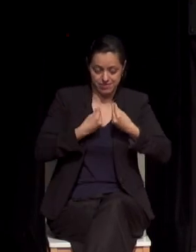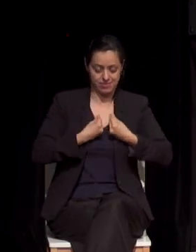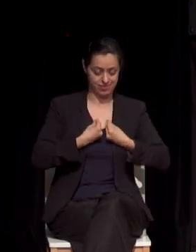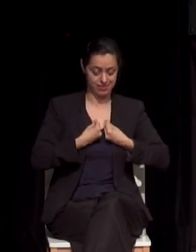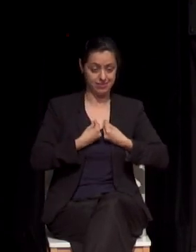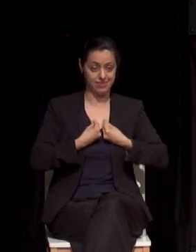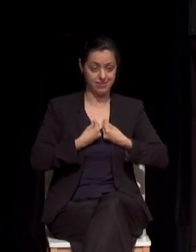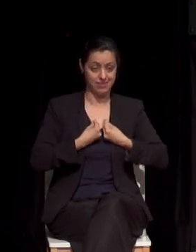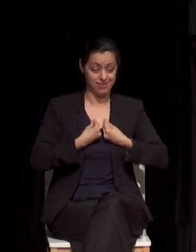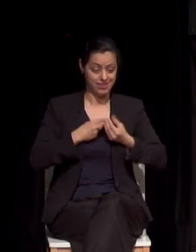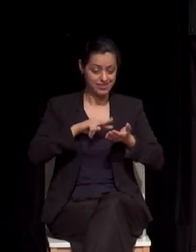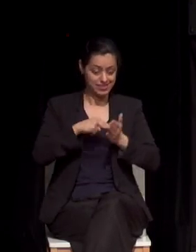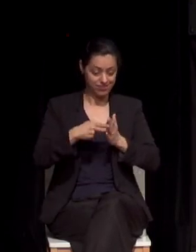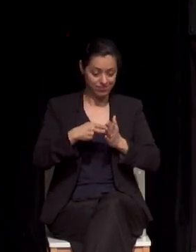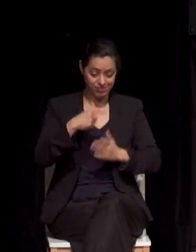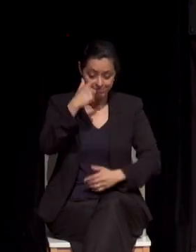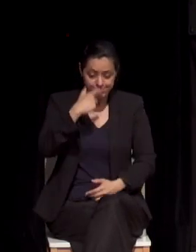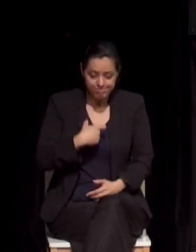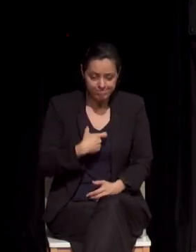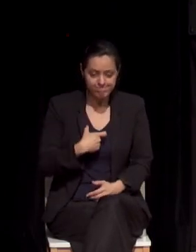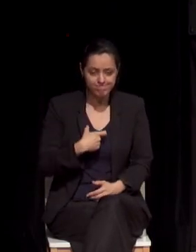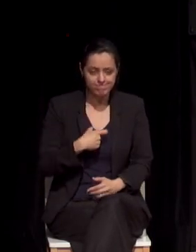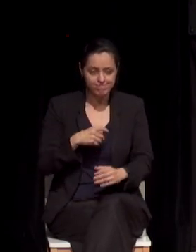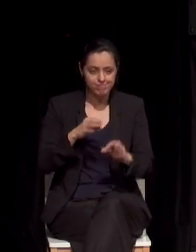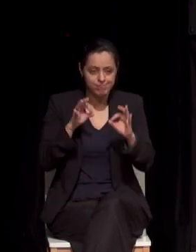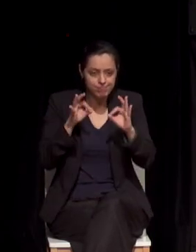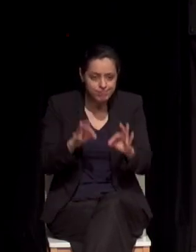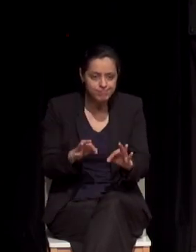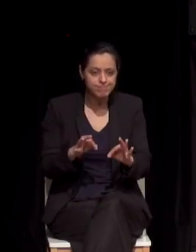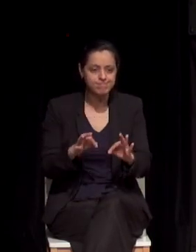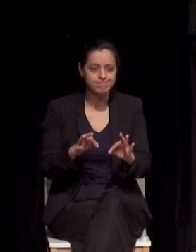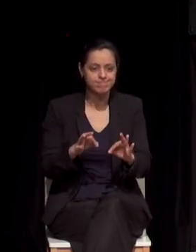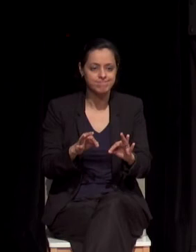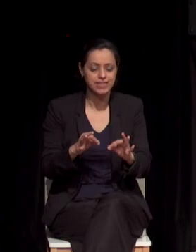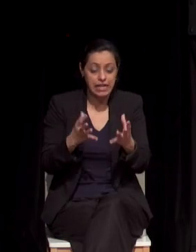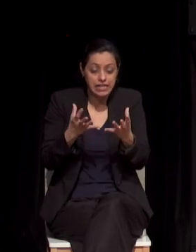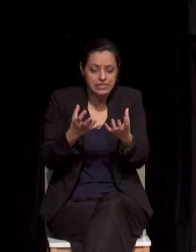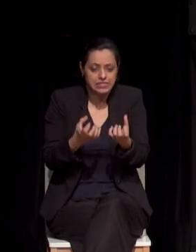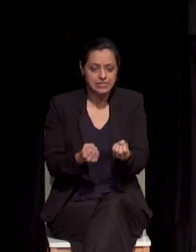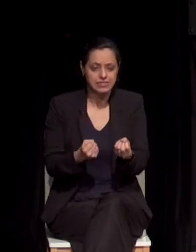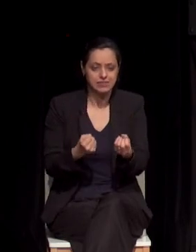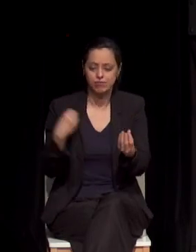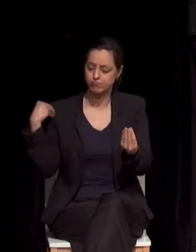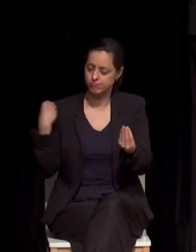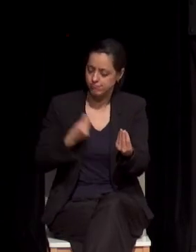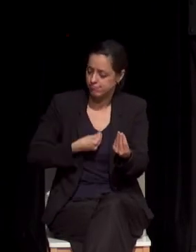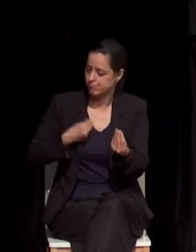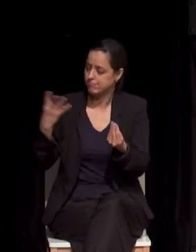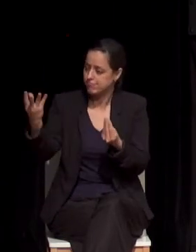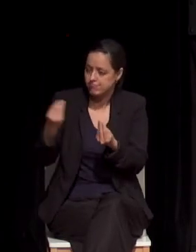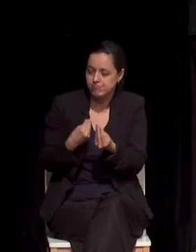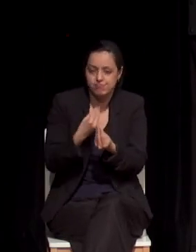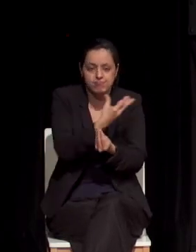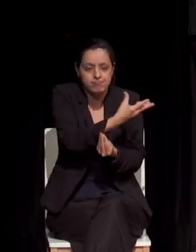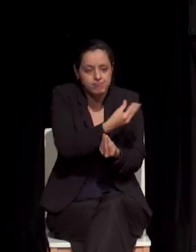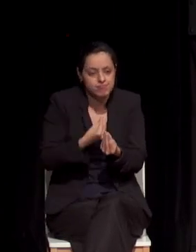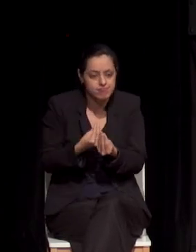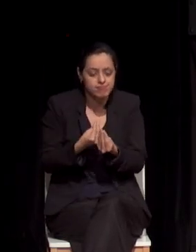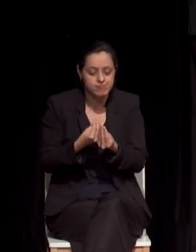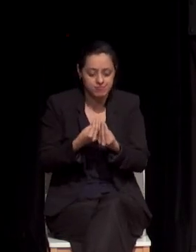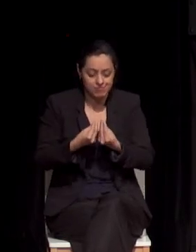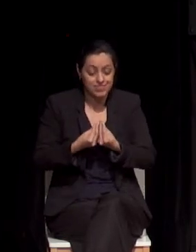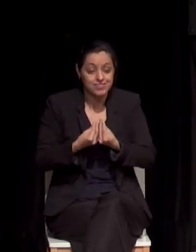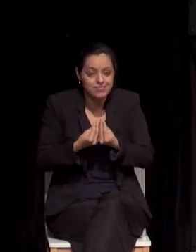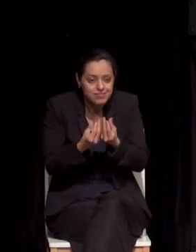digna de todas essas plantações e também plantar todos os